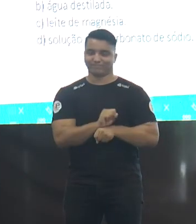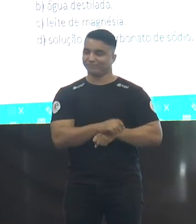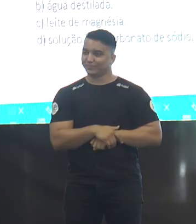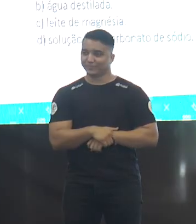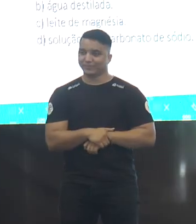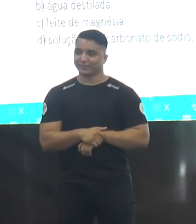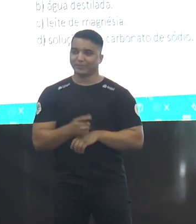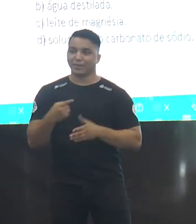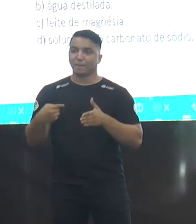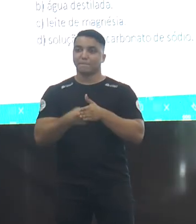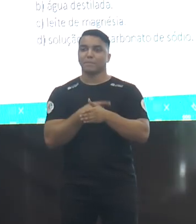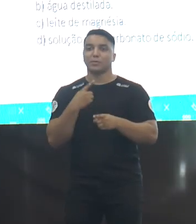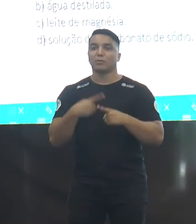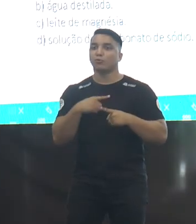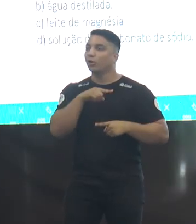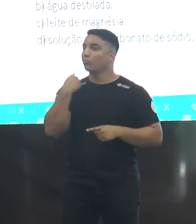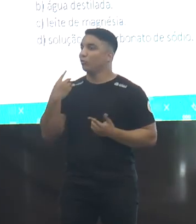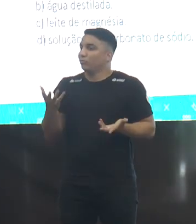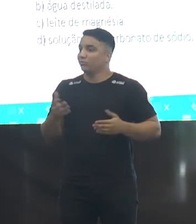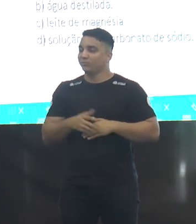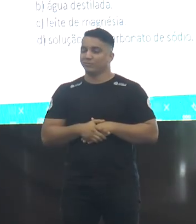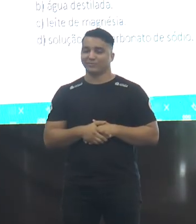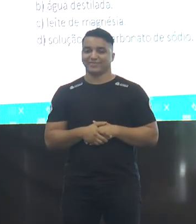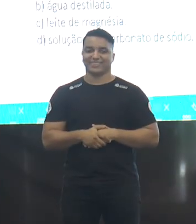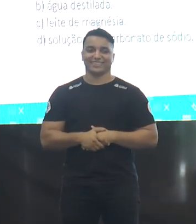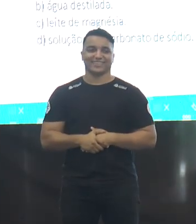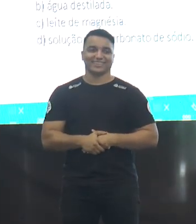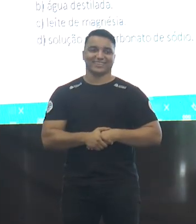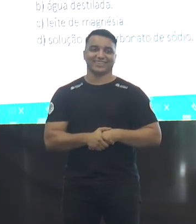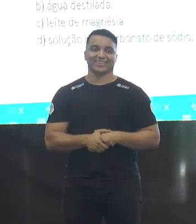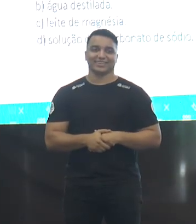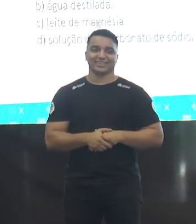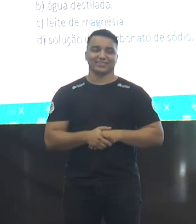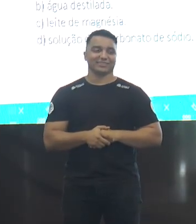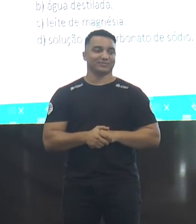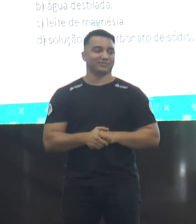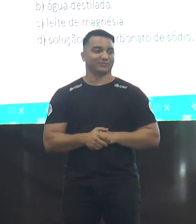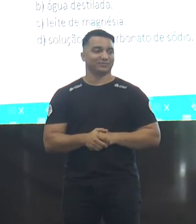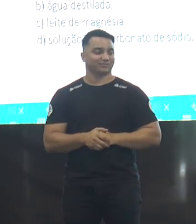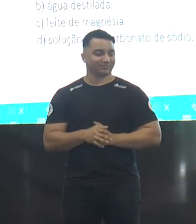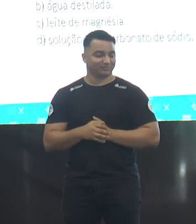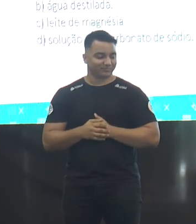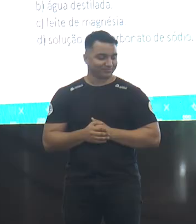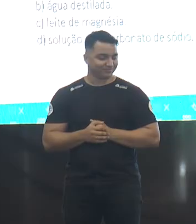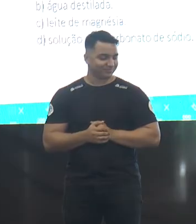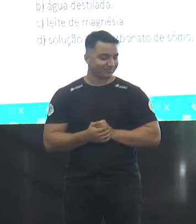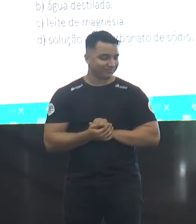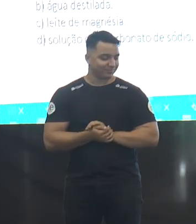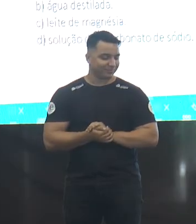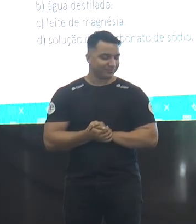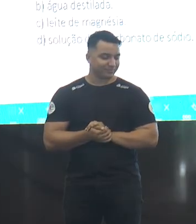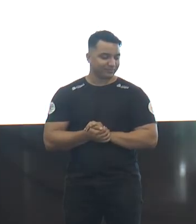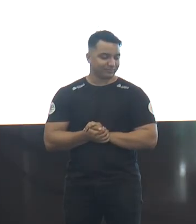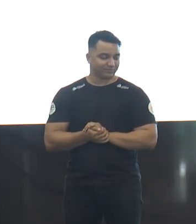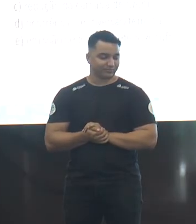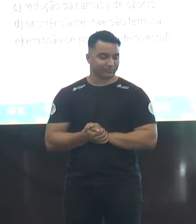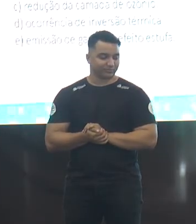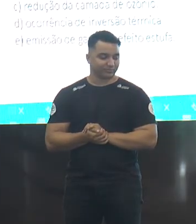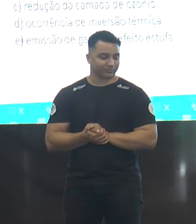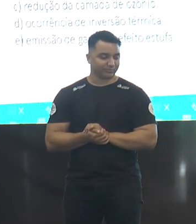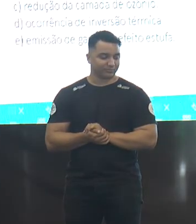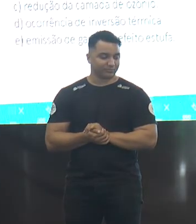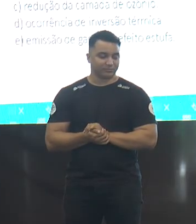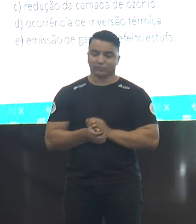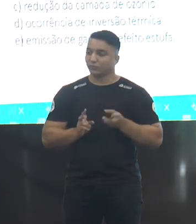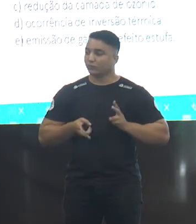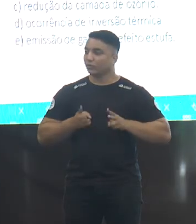porque daqui a pouco pergunta por que que morre? Eu sei lá. Nem sei negócio de morre com leite com manga. Bora. Meus amores,